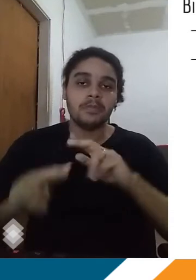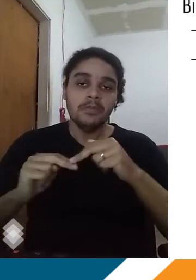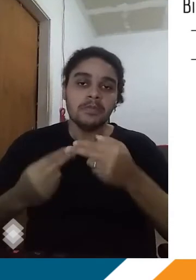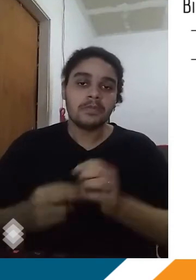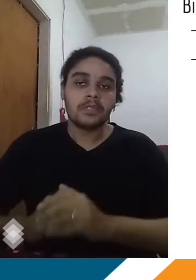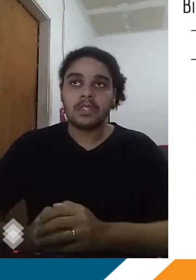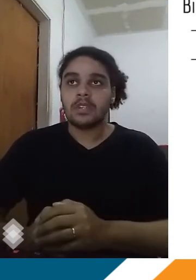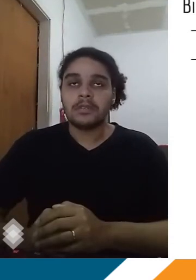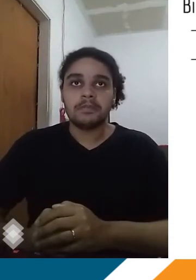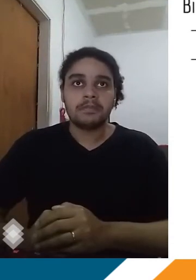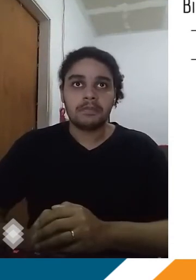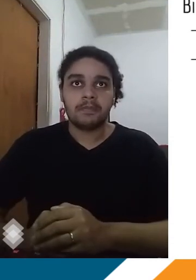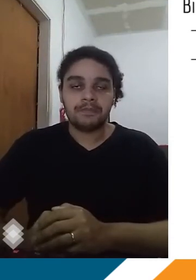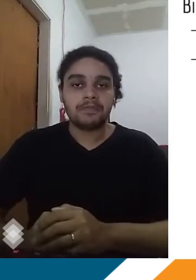arenosos.